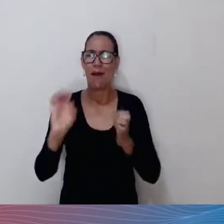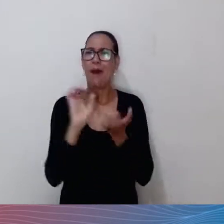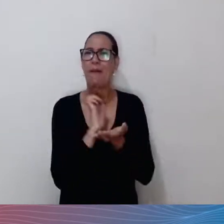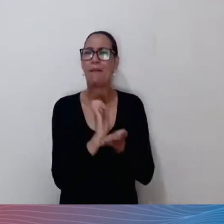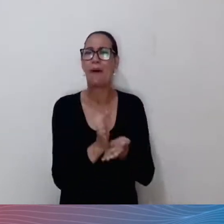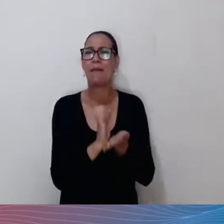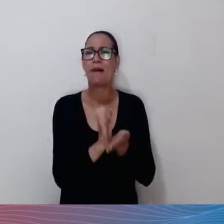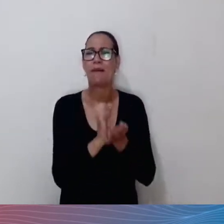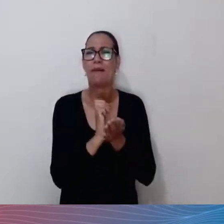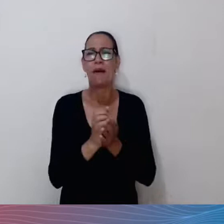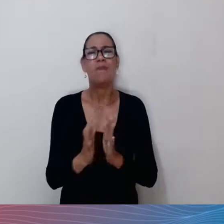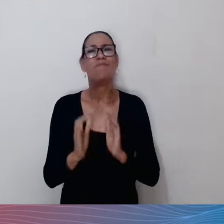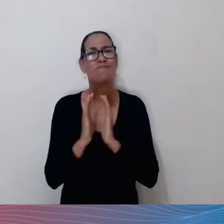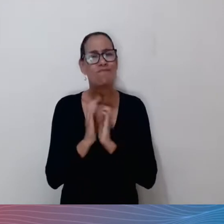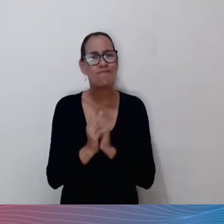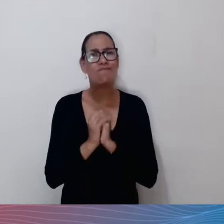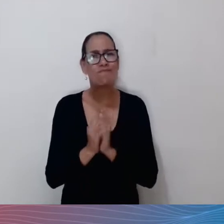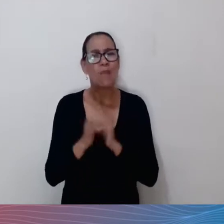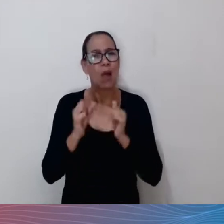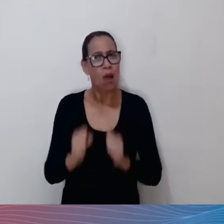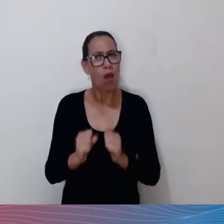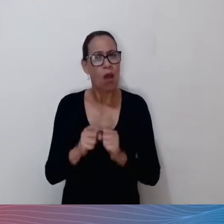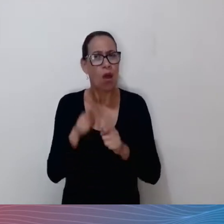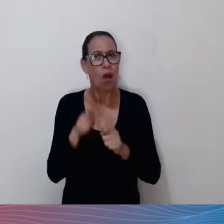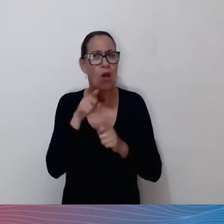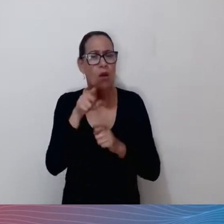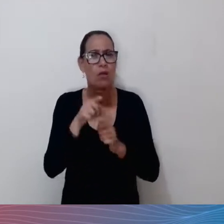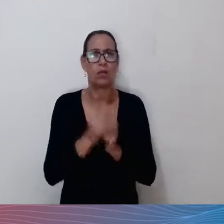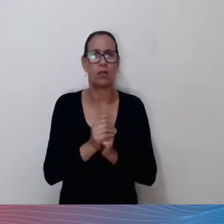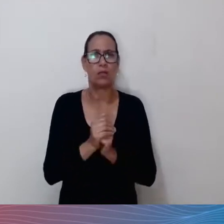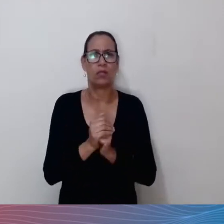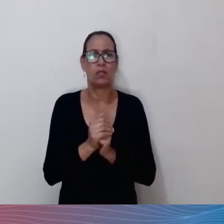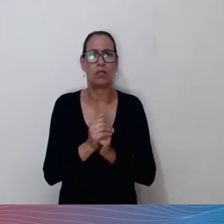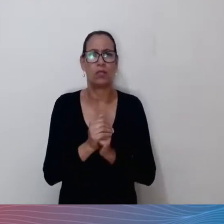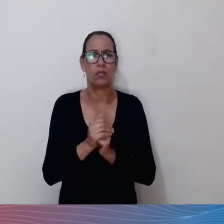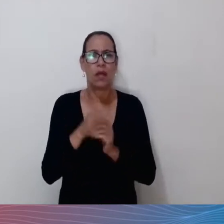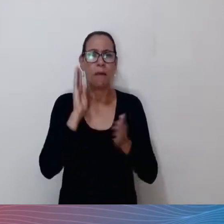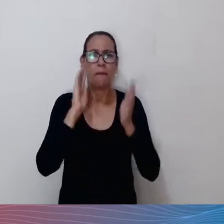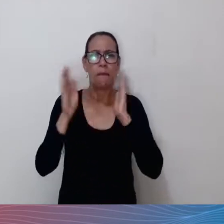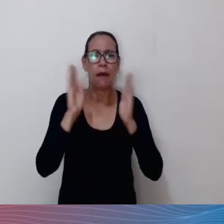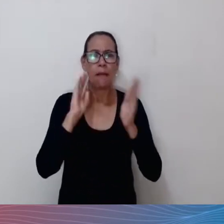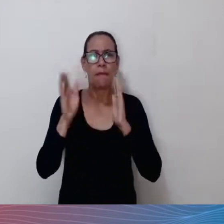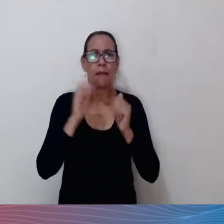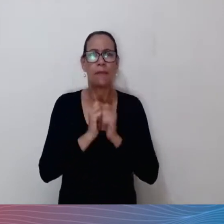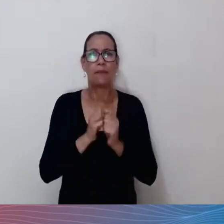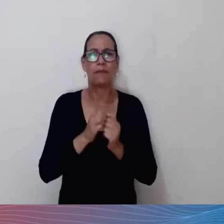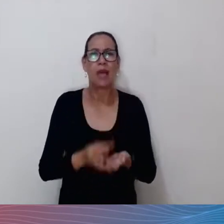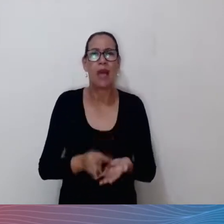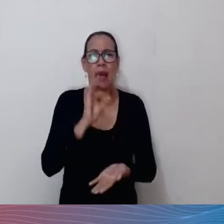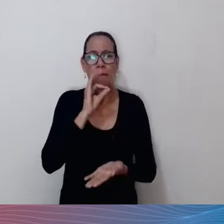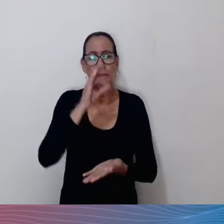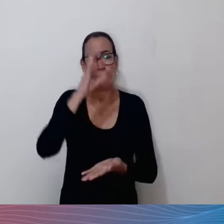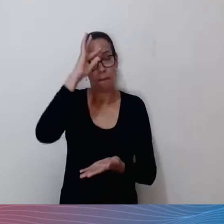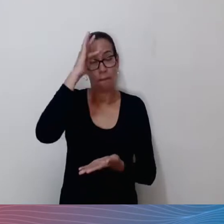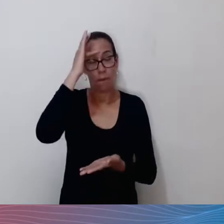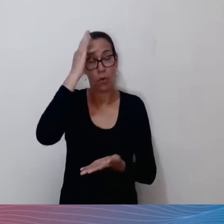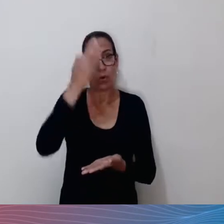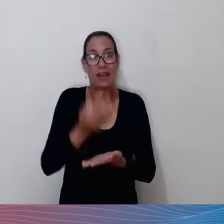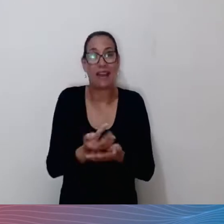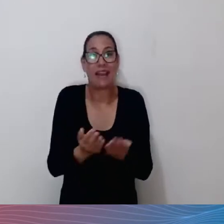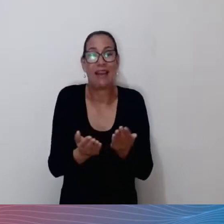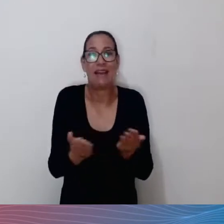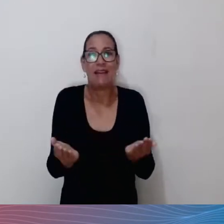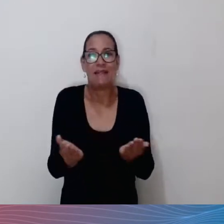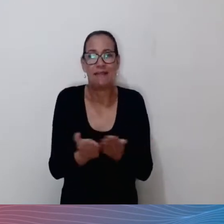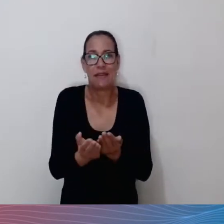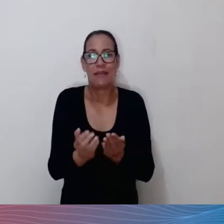Livro, Bucafé, né? O CEAP, o Avança Jovem, a rede das conectadas